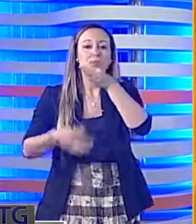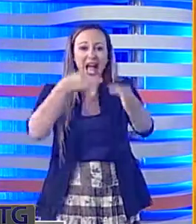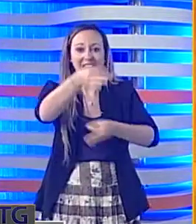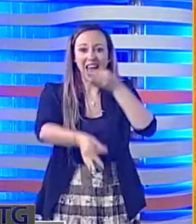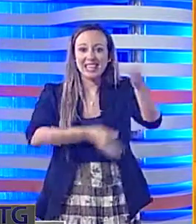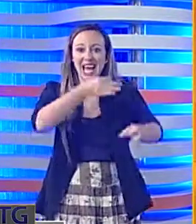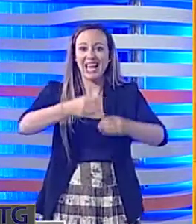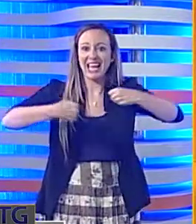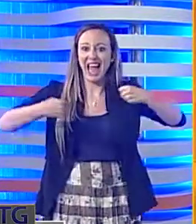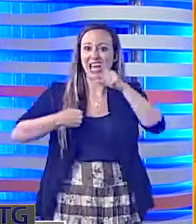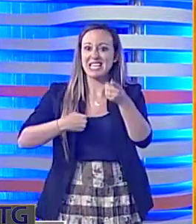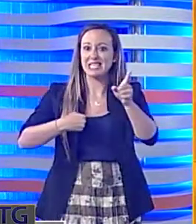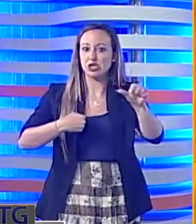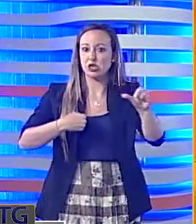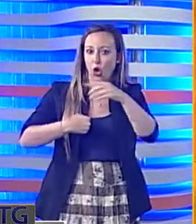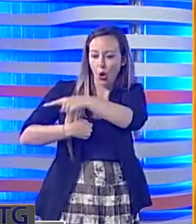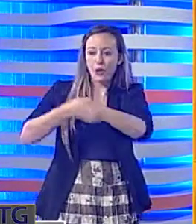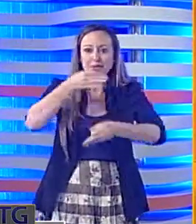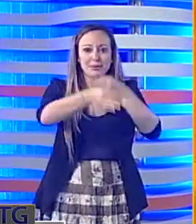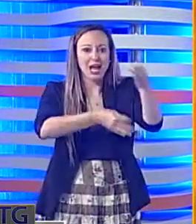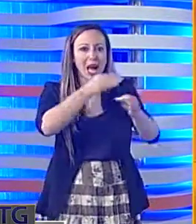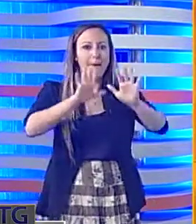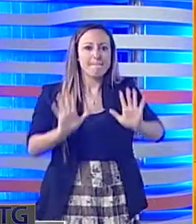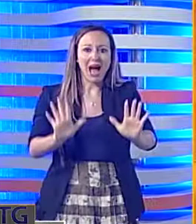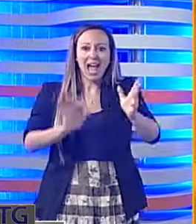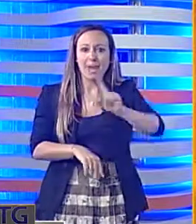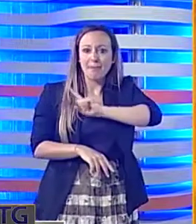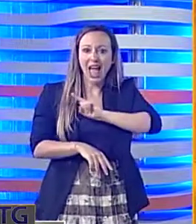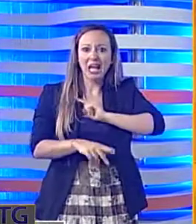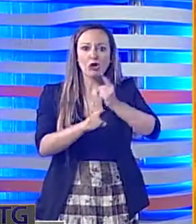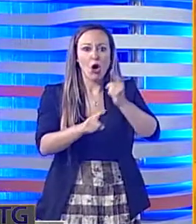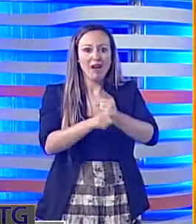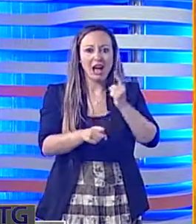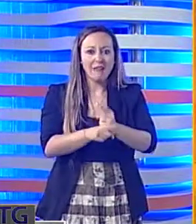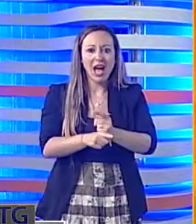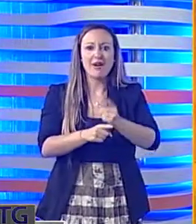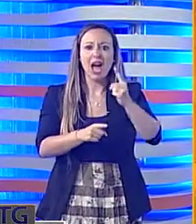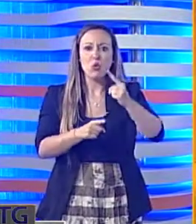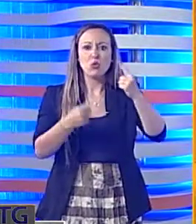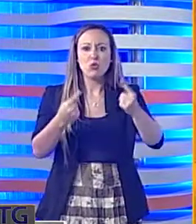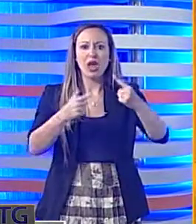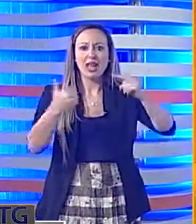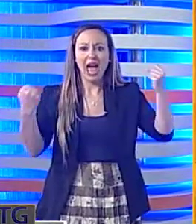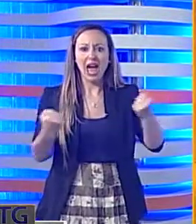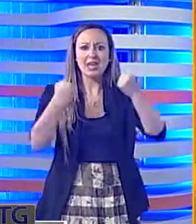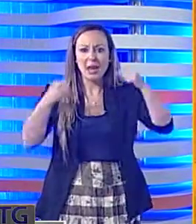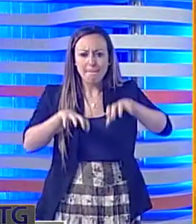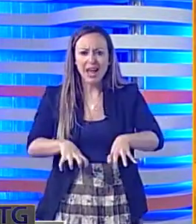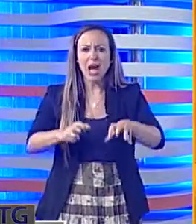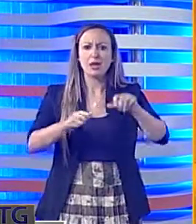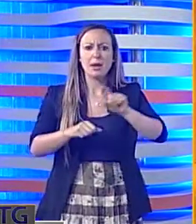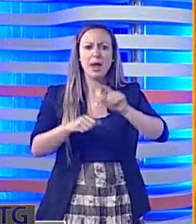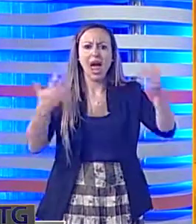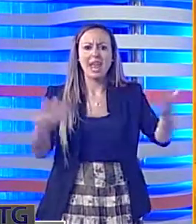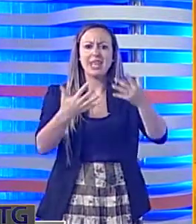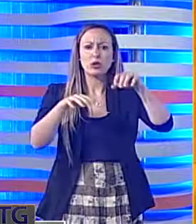miei doveri istituzionali attuali mi impongono di svolgere, finché necessario, il mio ruolo di presidente